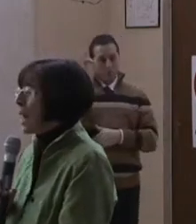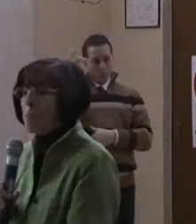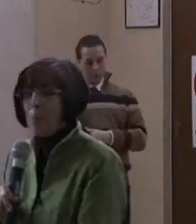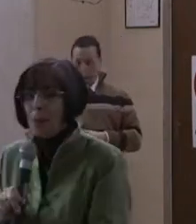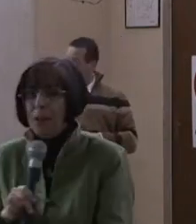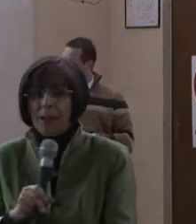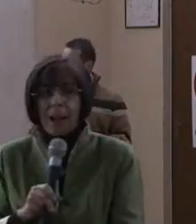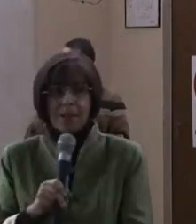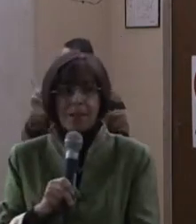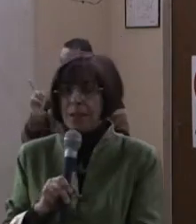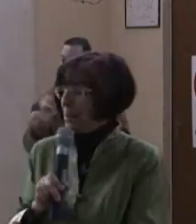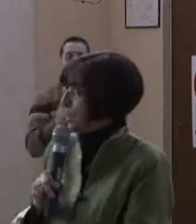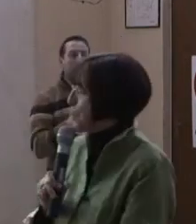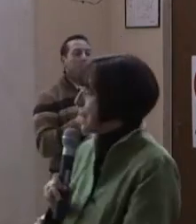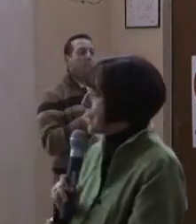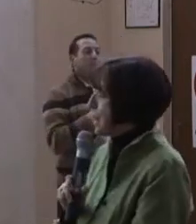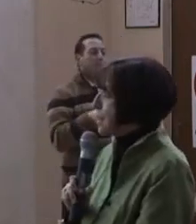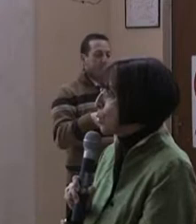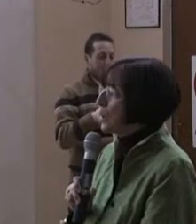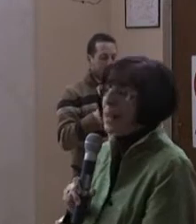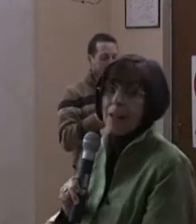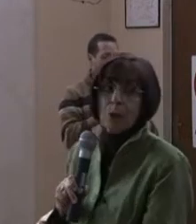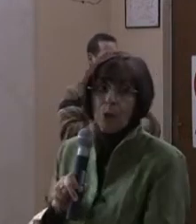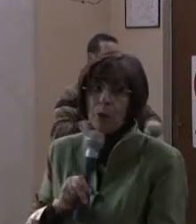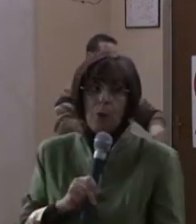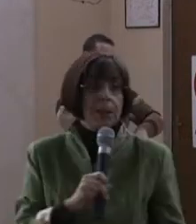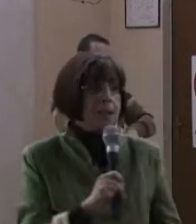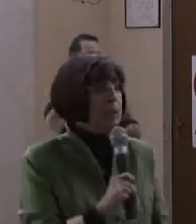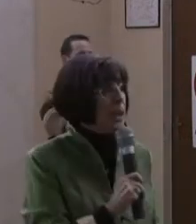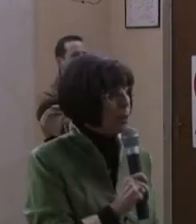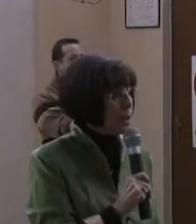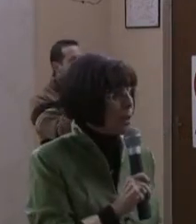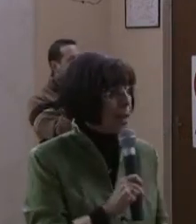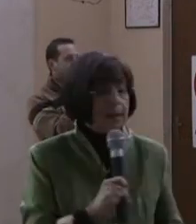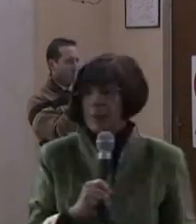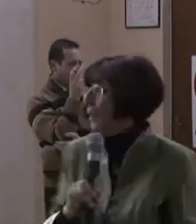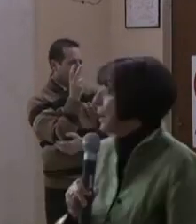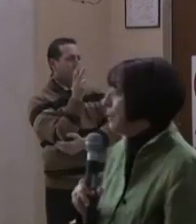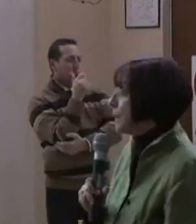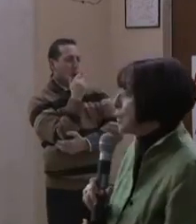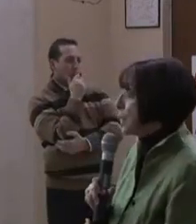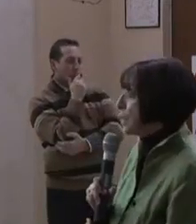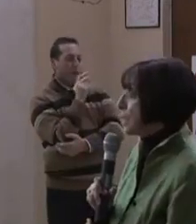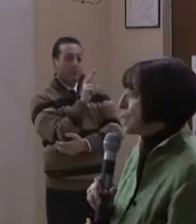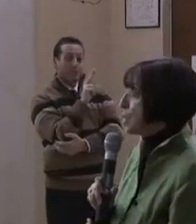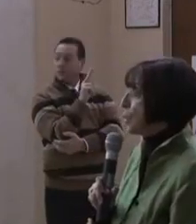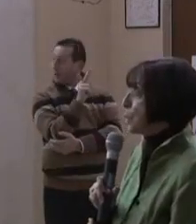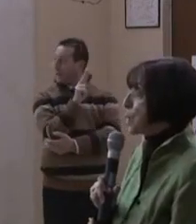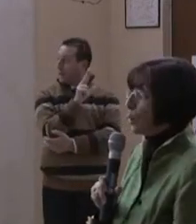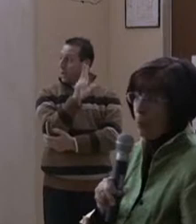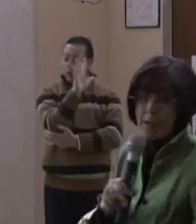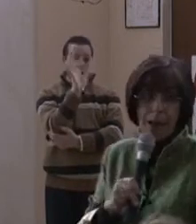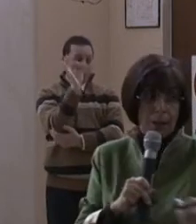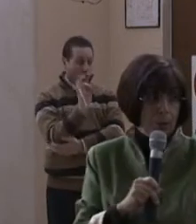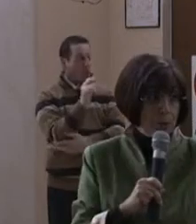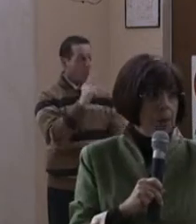del tempo i ragazzi si passa ascoltando, quindi ascoltando l'insegnante, il